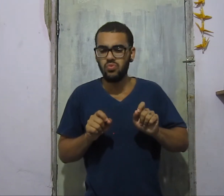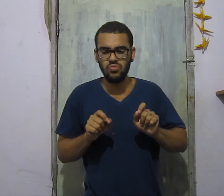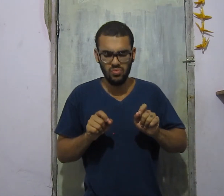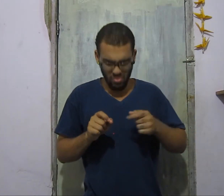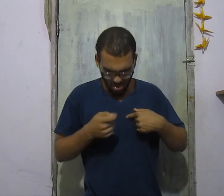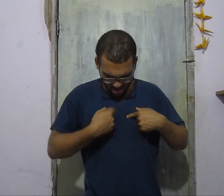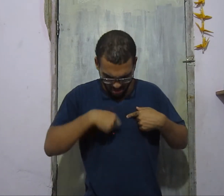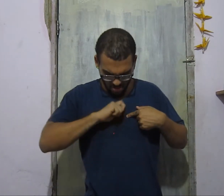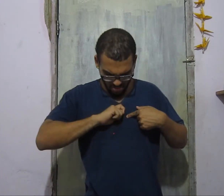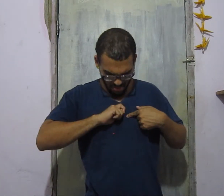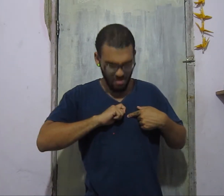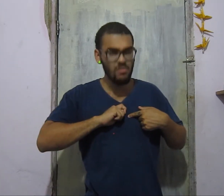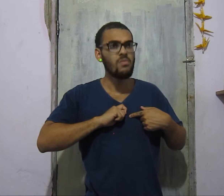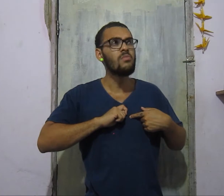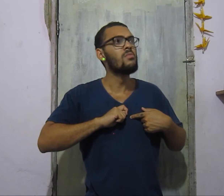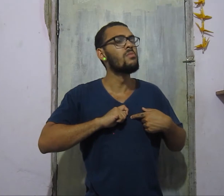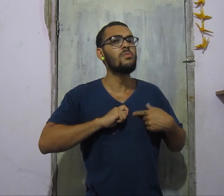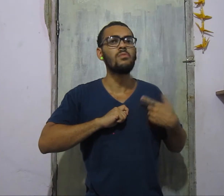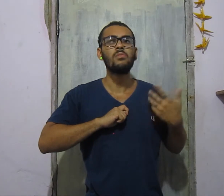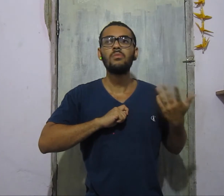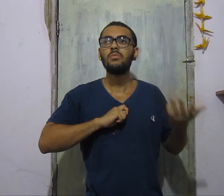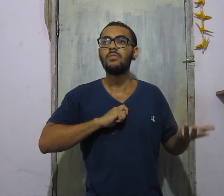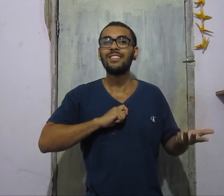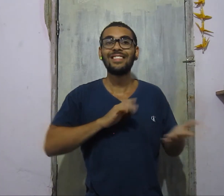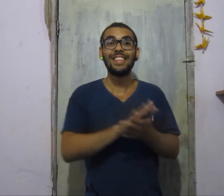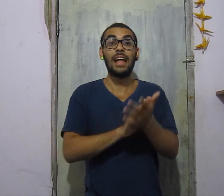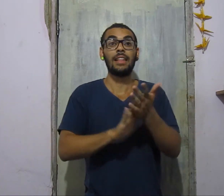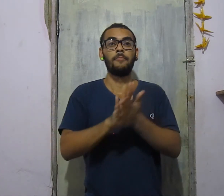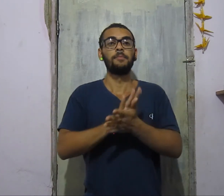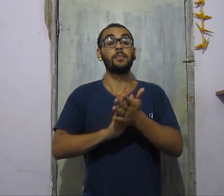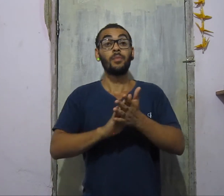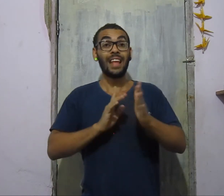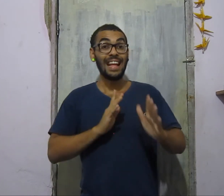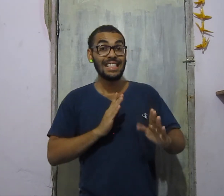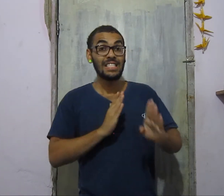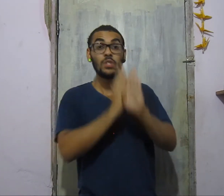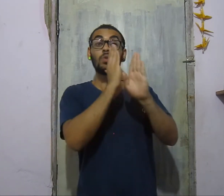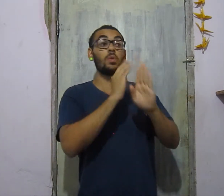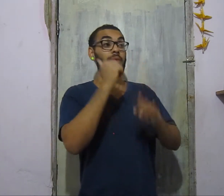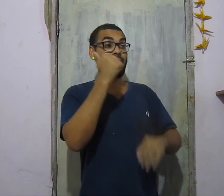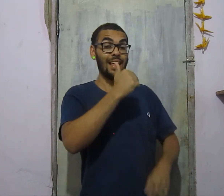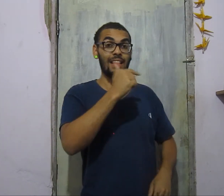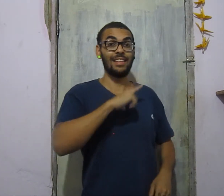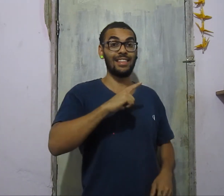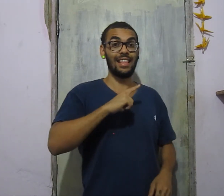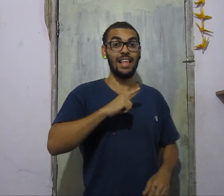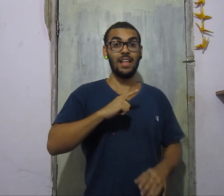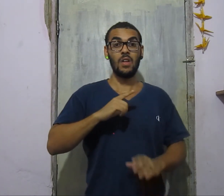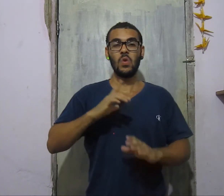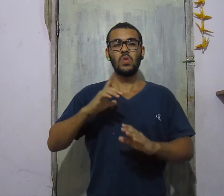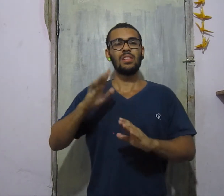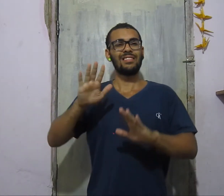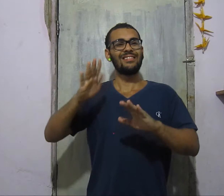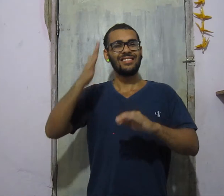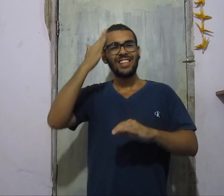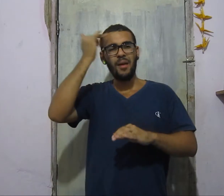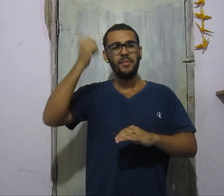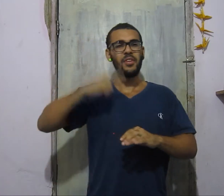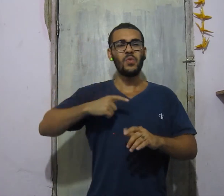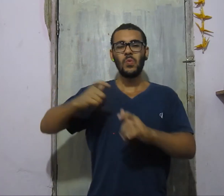ela, sem saber onde ela está, sem saber quem ela é. Ela não consegue se recordar de nada. Até